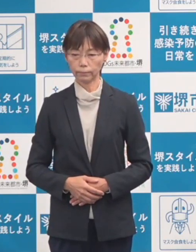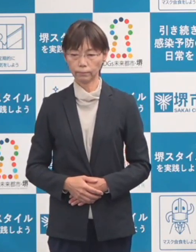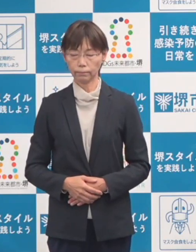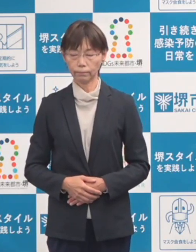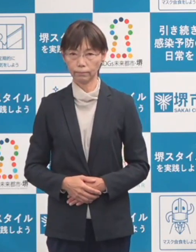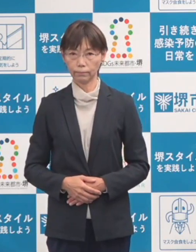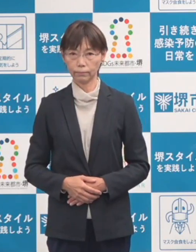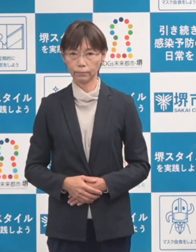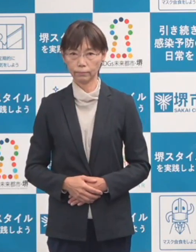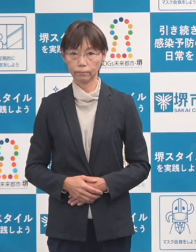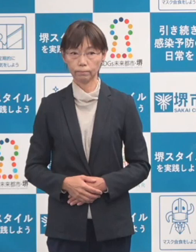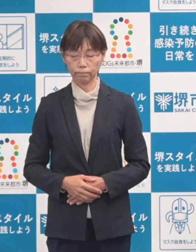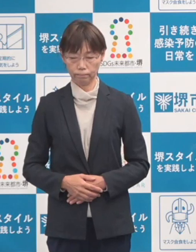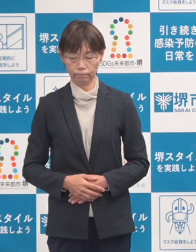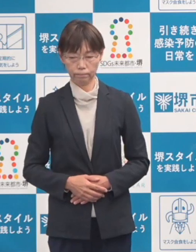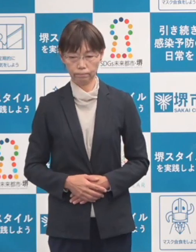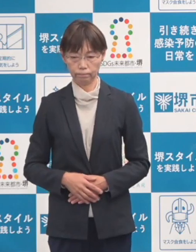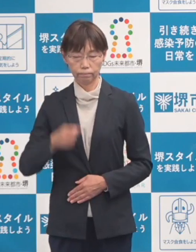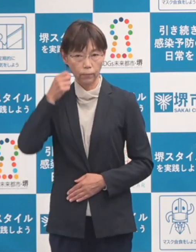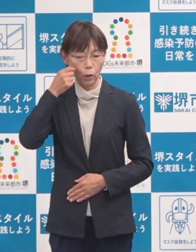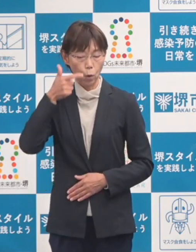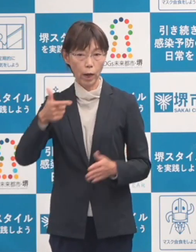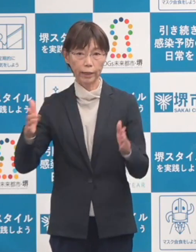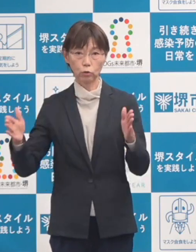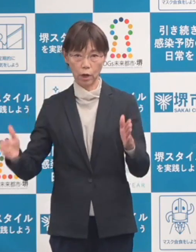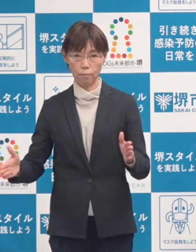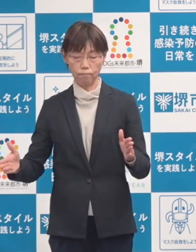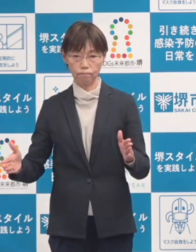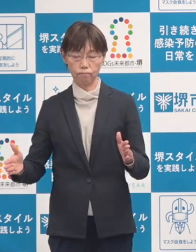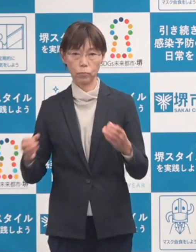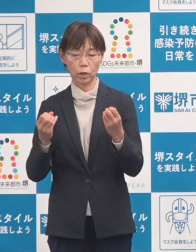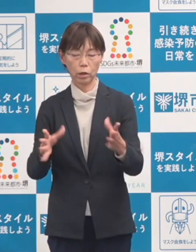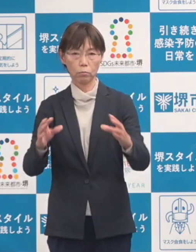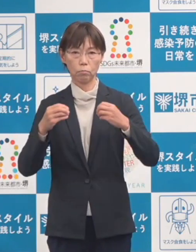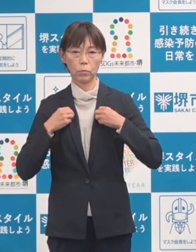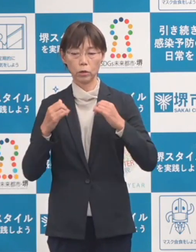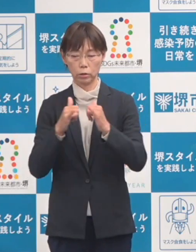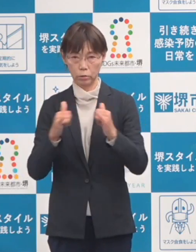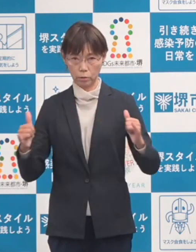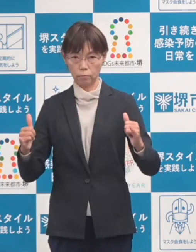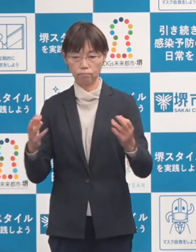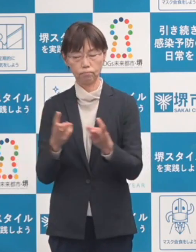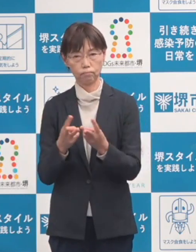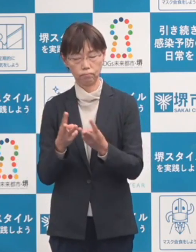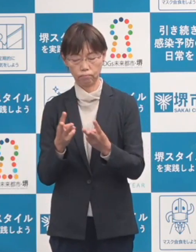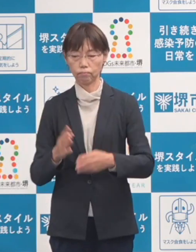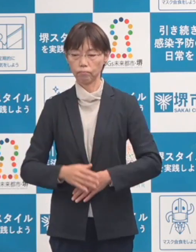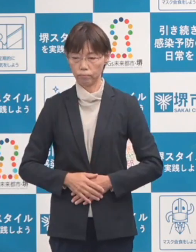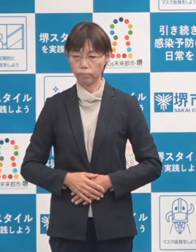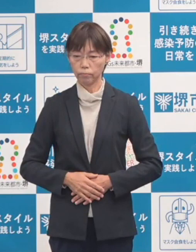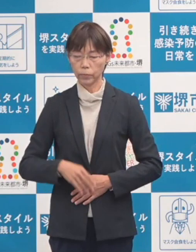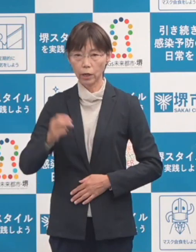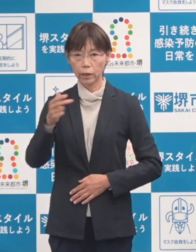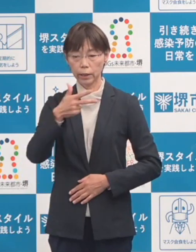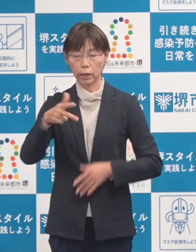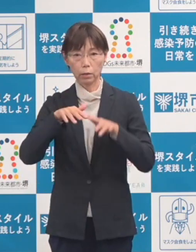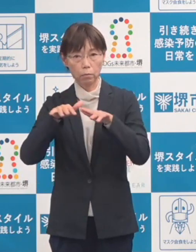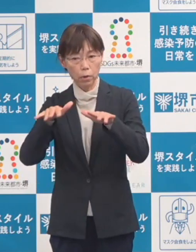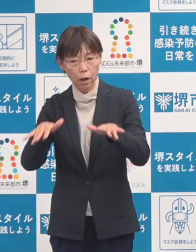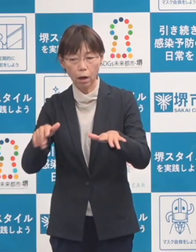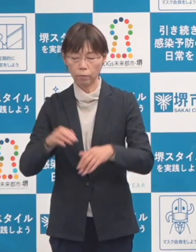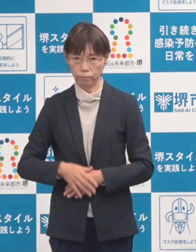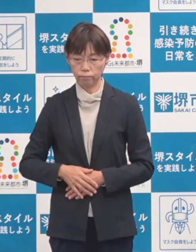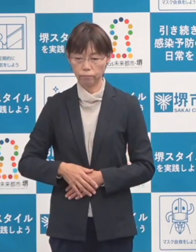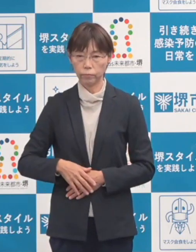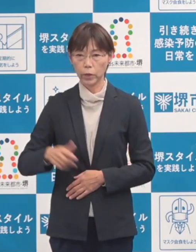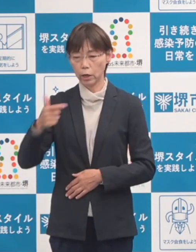はい、半年間の新規陽性者数の推移です。第7波のピークがこちらですね。で、第6波はこの辺